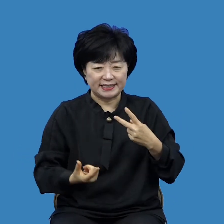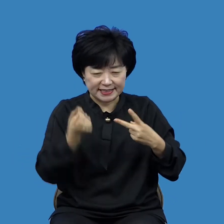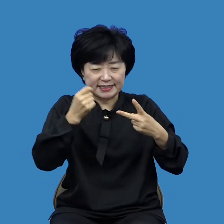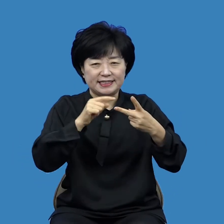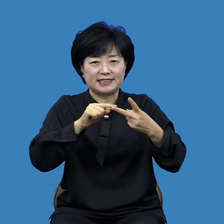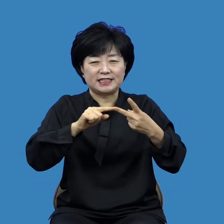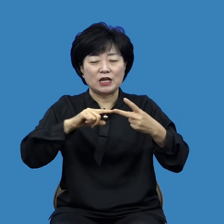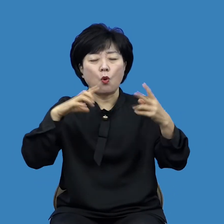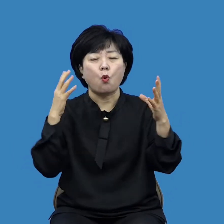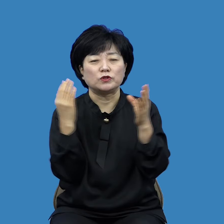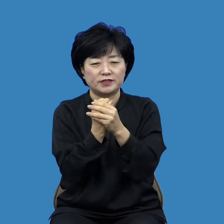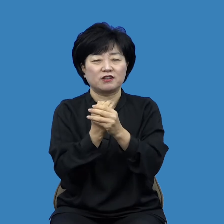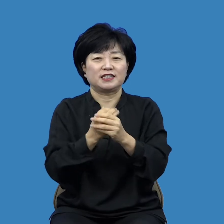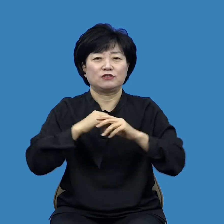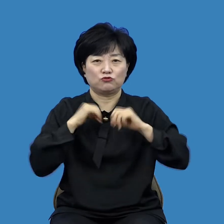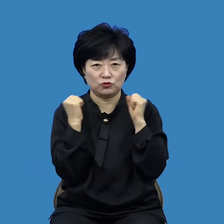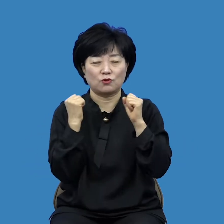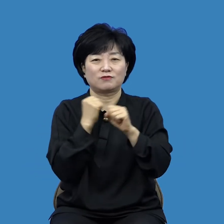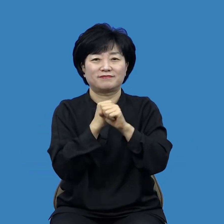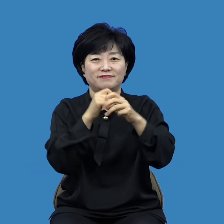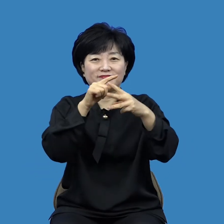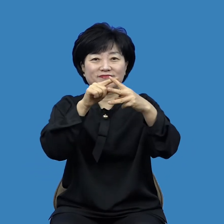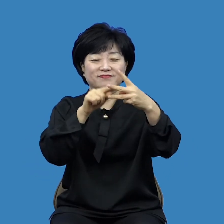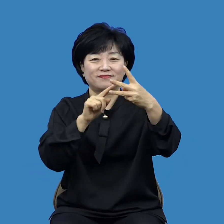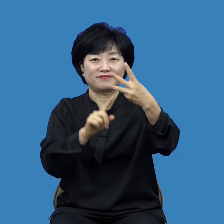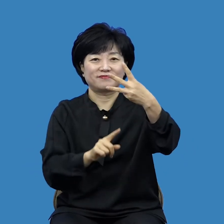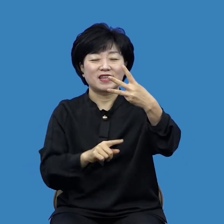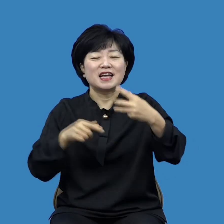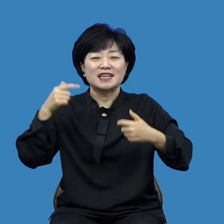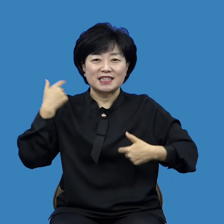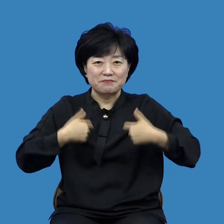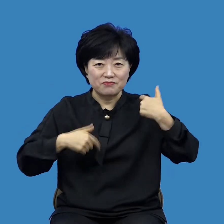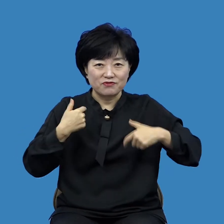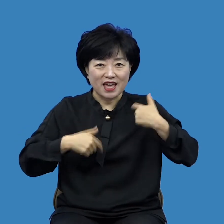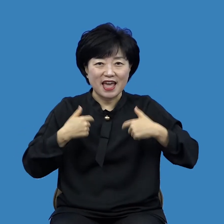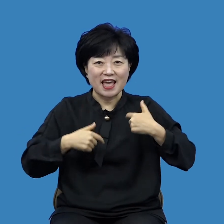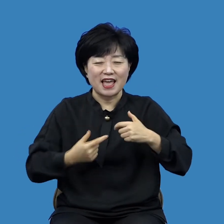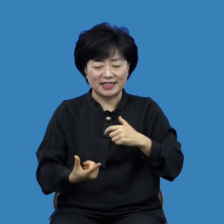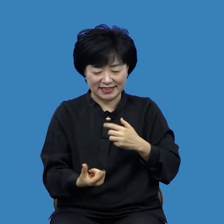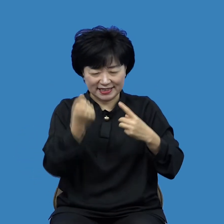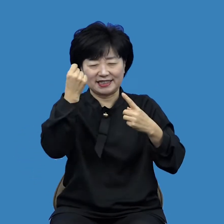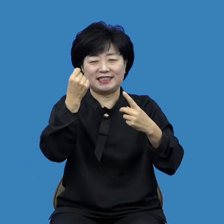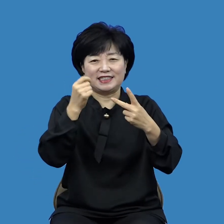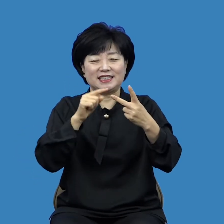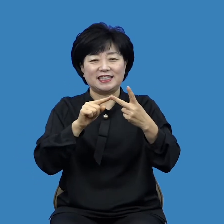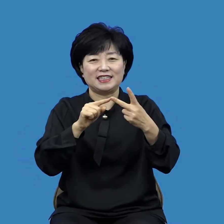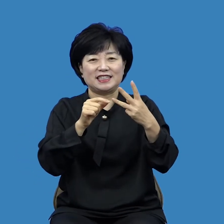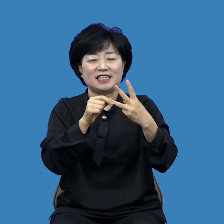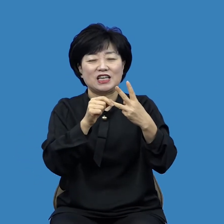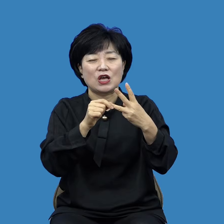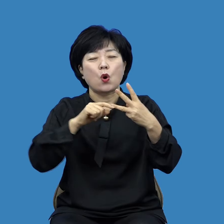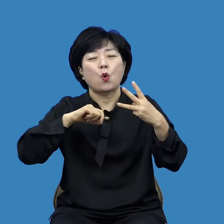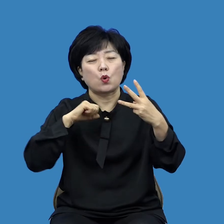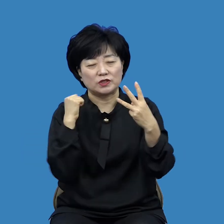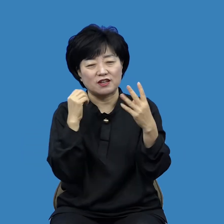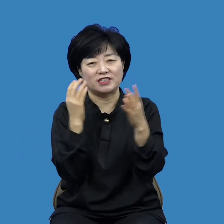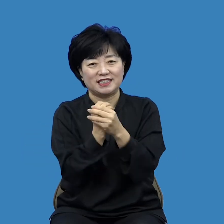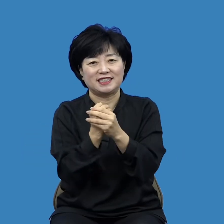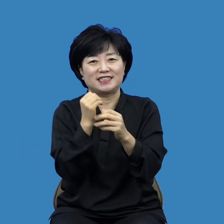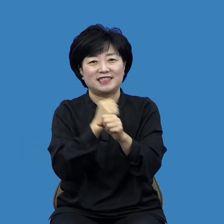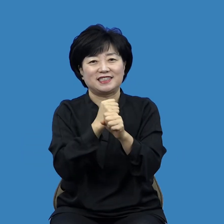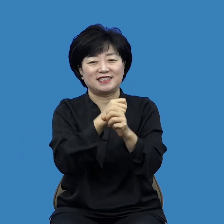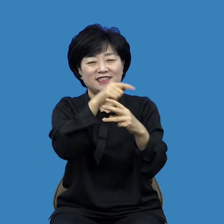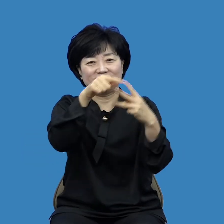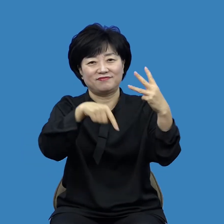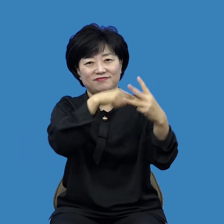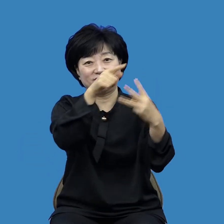순종해야 돼. 이게 성경적인 순종이야. 자, 세 가지가 뭐라고? 기쁘게, 즉시, 온전히. 이거 중에 하나라도 없으면